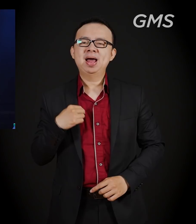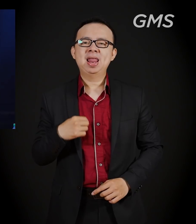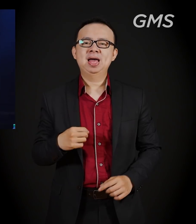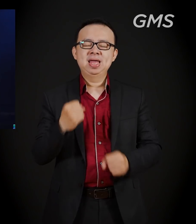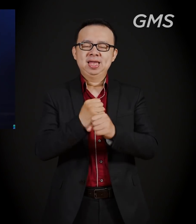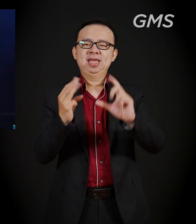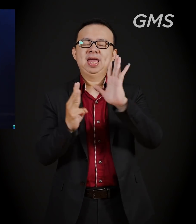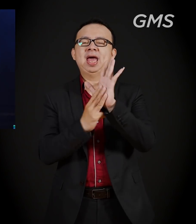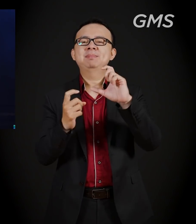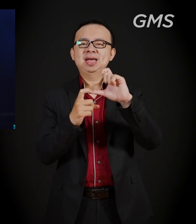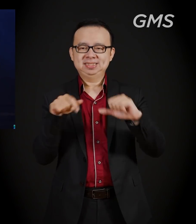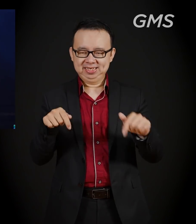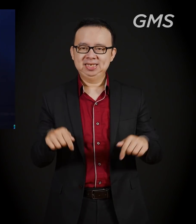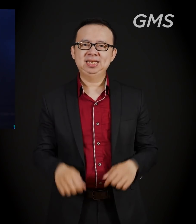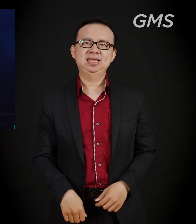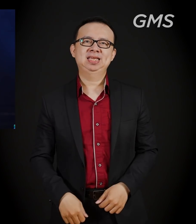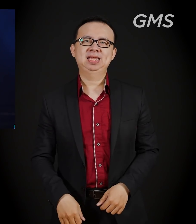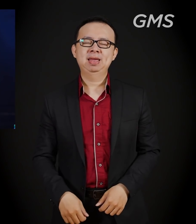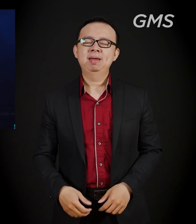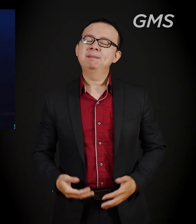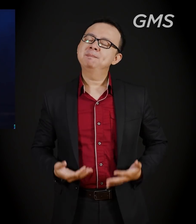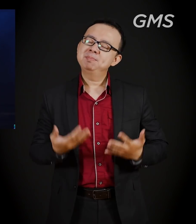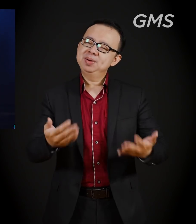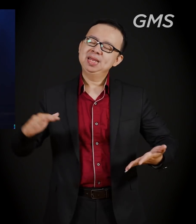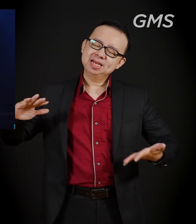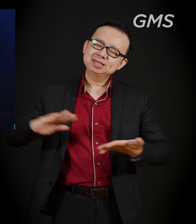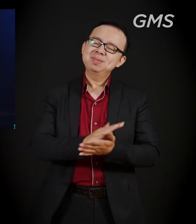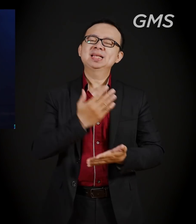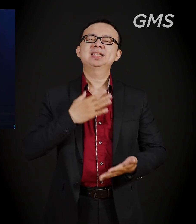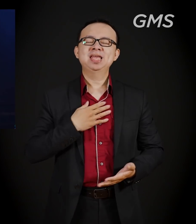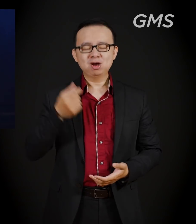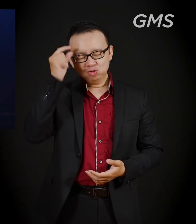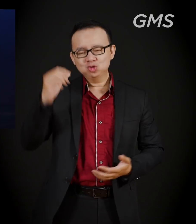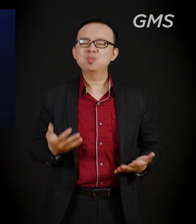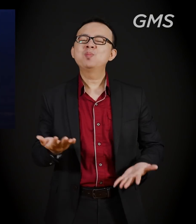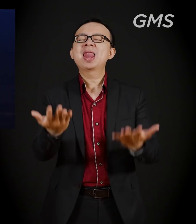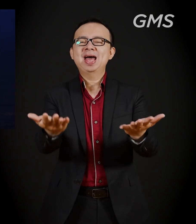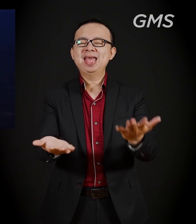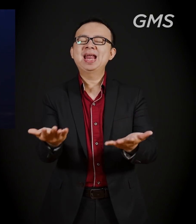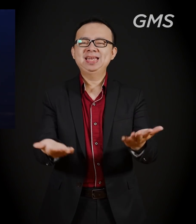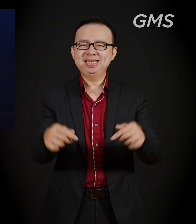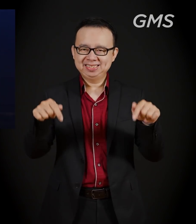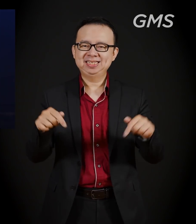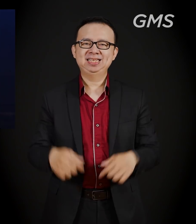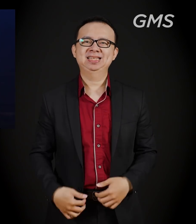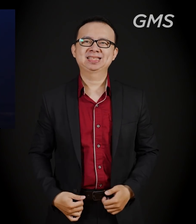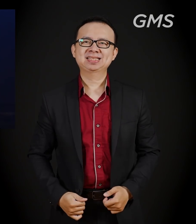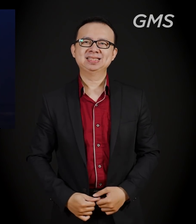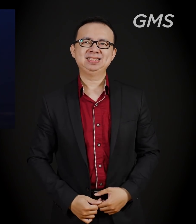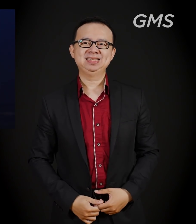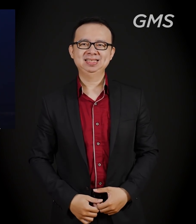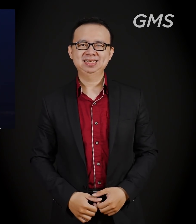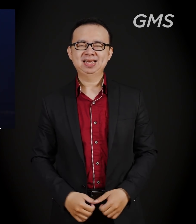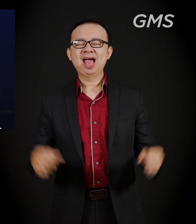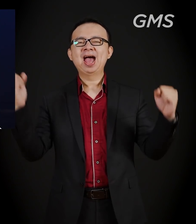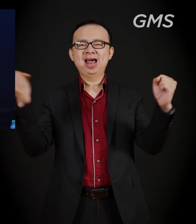Mawar Sharon ini, ya kan, yang memberi kesempatan untuk saya melayani. Dan saya percaya hal yang dahsyat Tuhan mau kerjakan di tengah-tengah